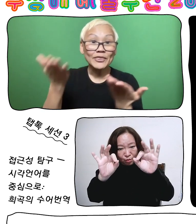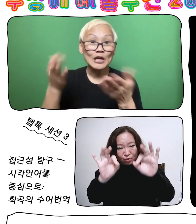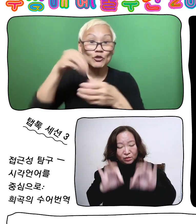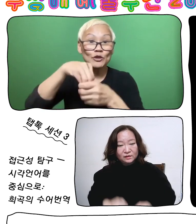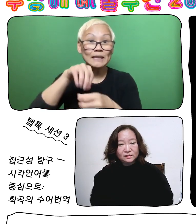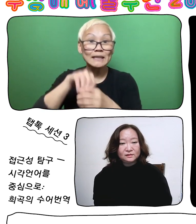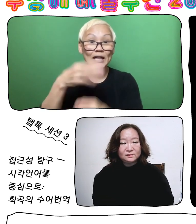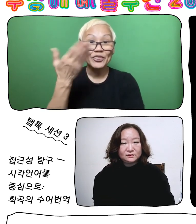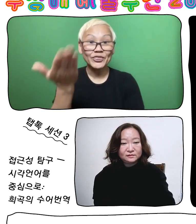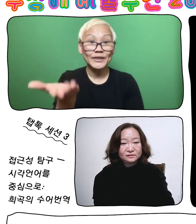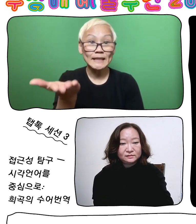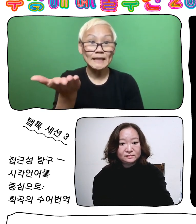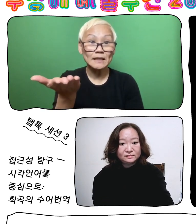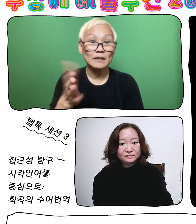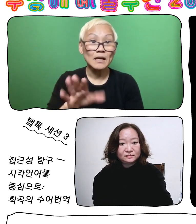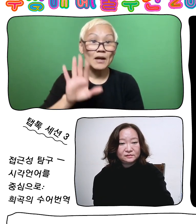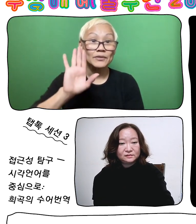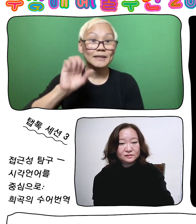바라보는구나.